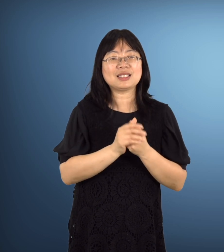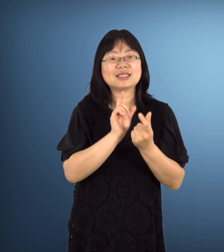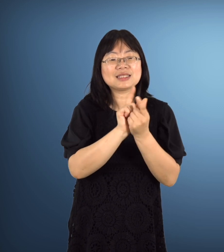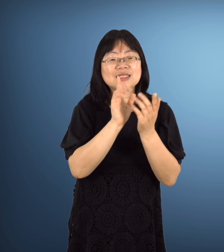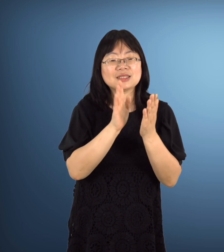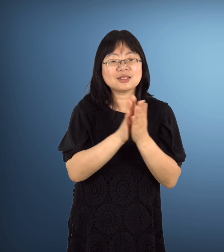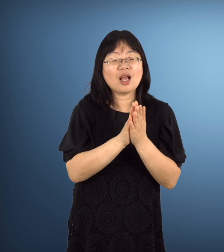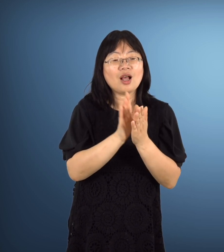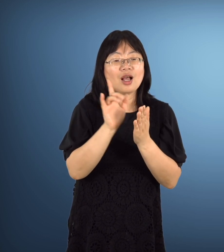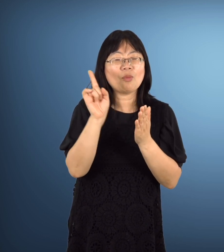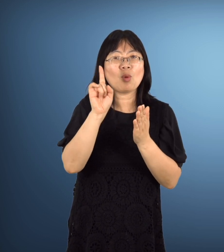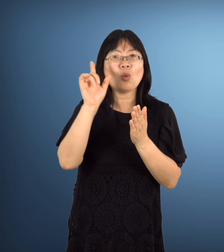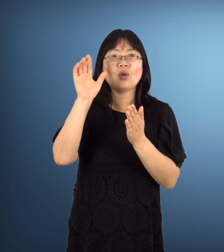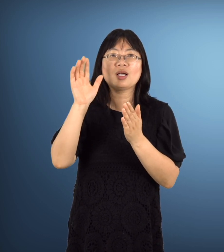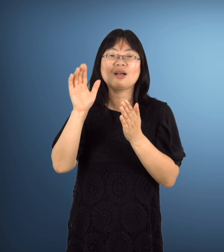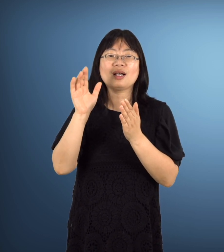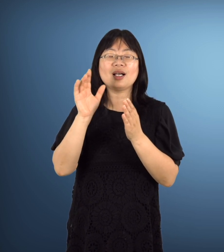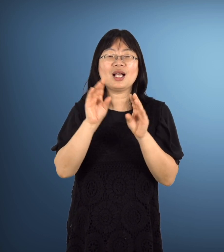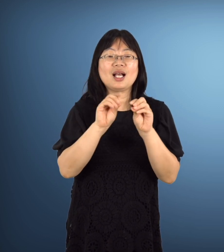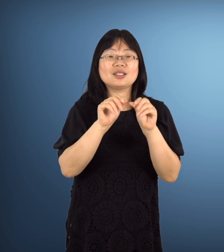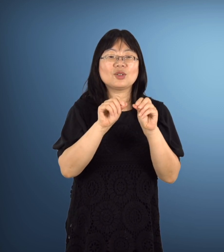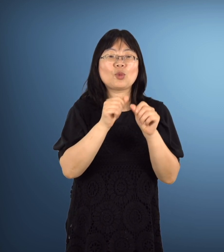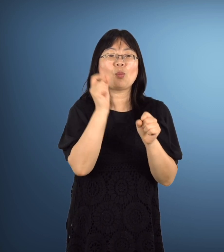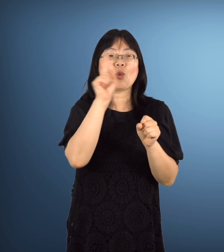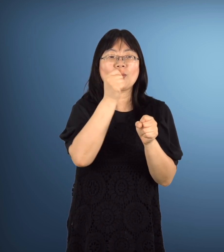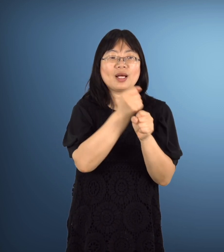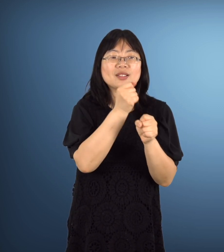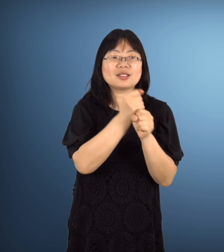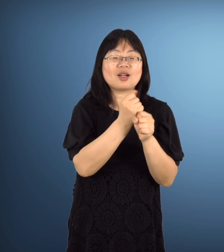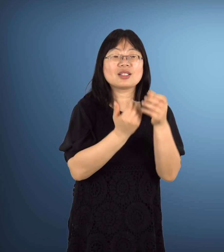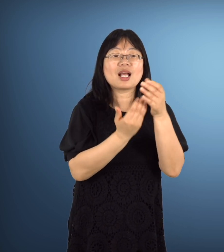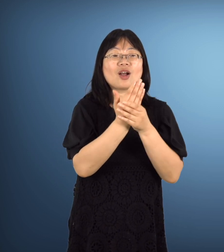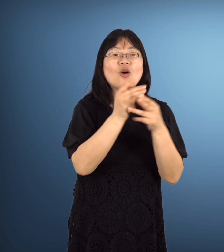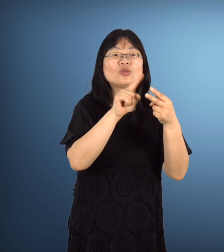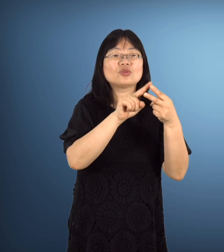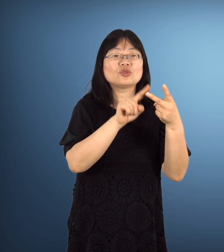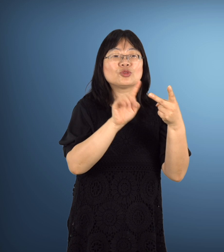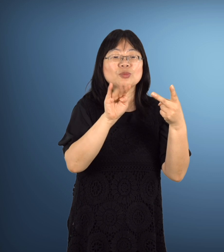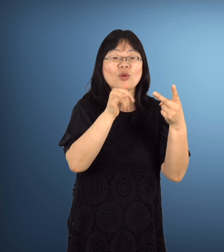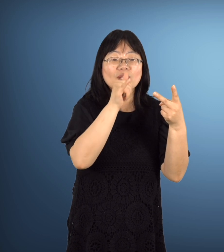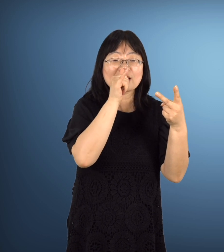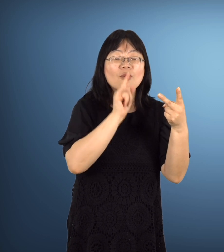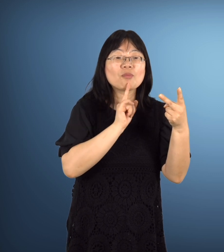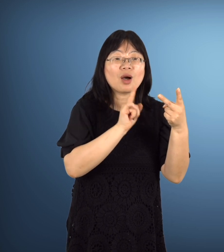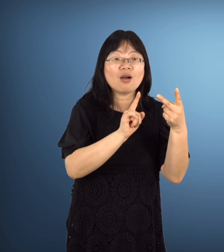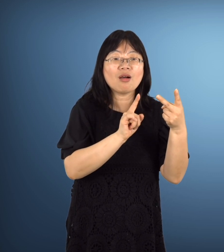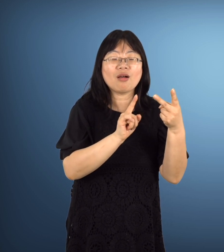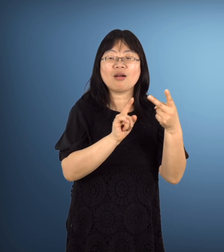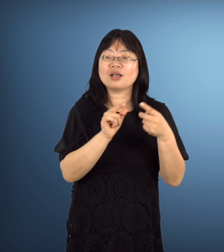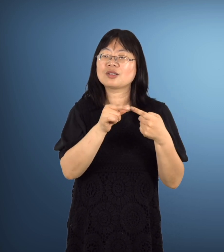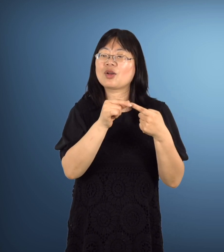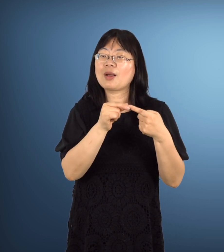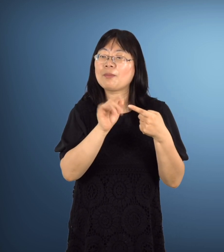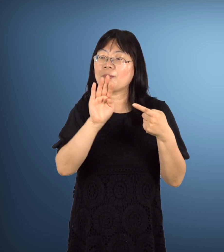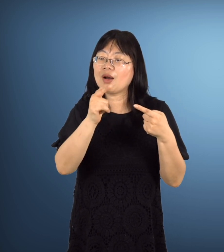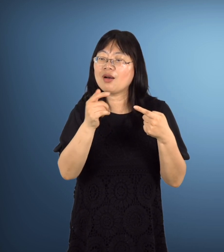흙으로 무언가를 하신 사건이 딱 두 번이에요. 여기 한 번이고 또 한 군데 어디